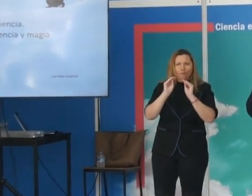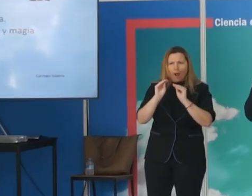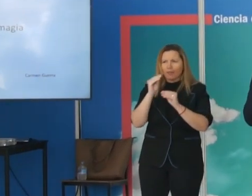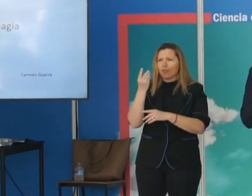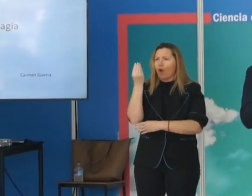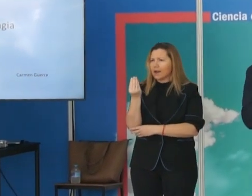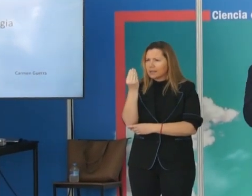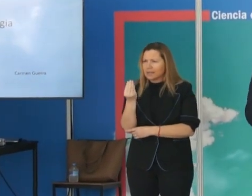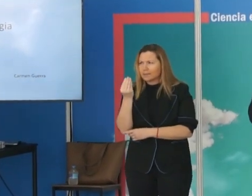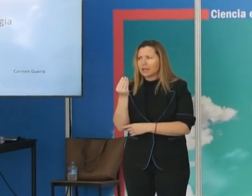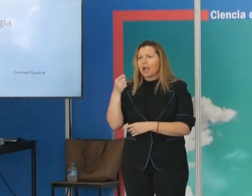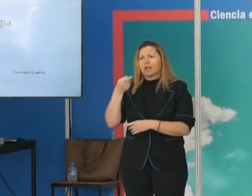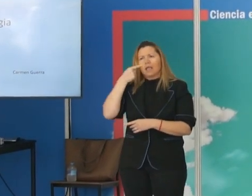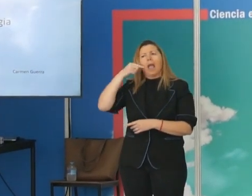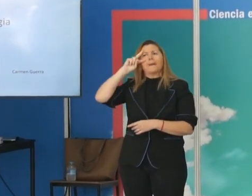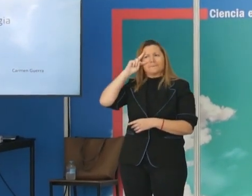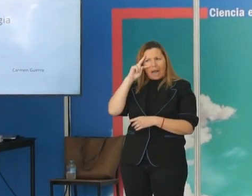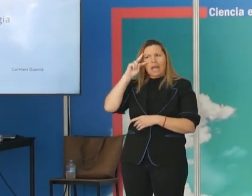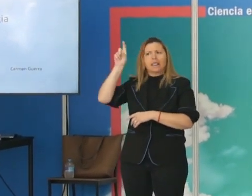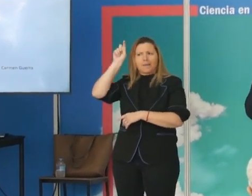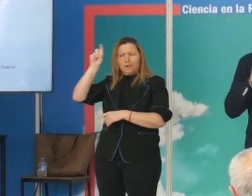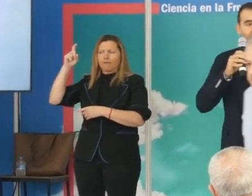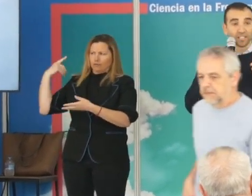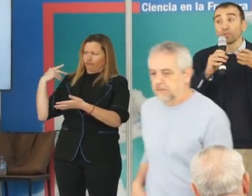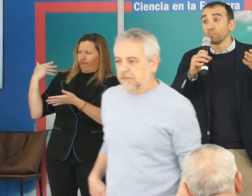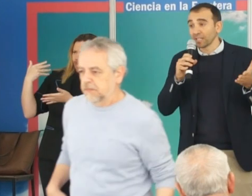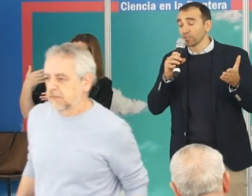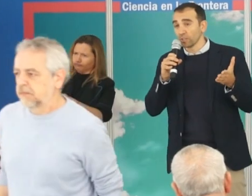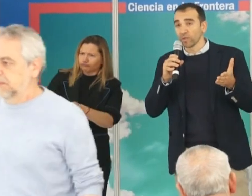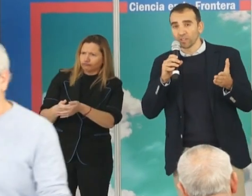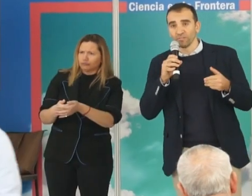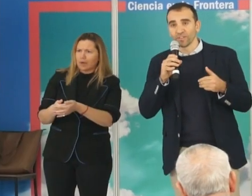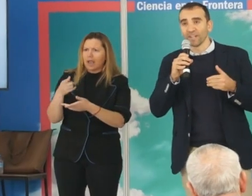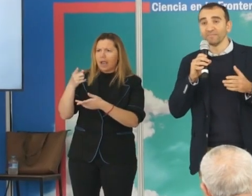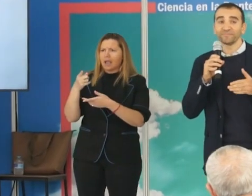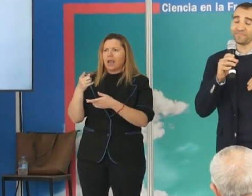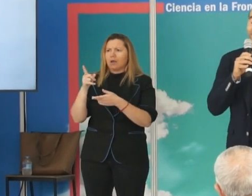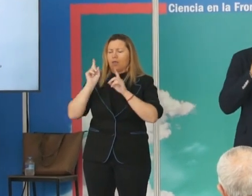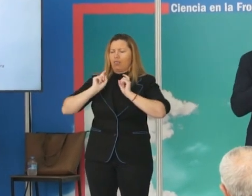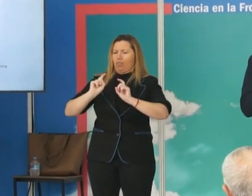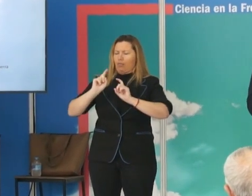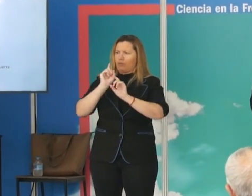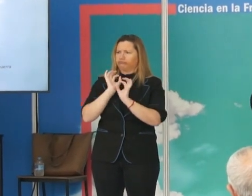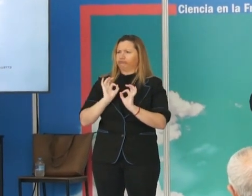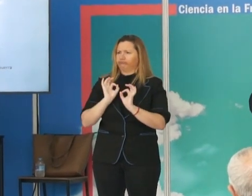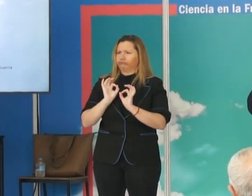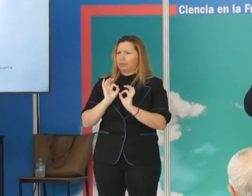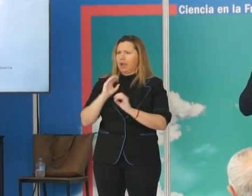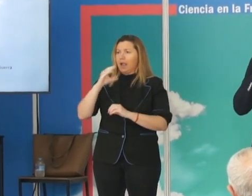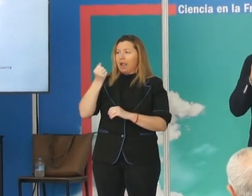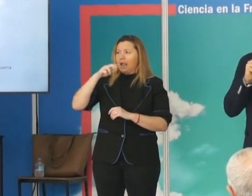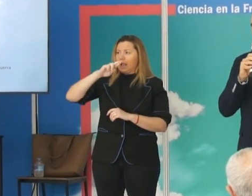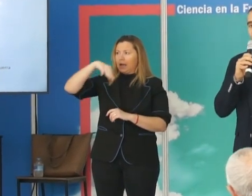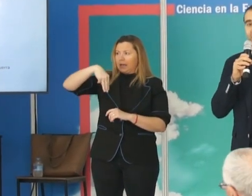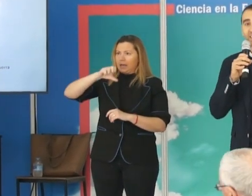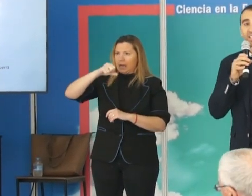amplia experiencia como profesora docente en secundaria, dentro de un marco de educación formal, Carmen, que siempre ha sido una persona